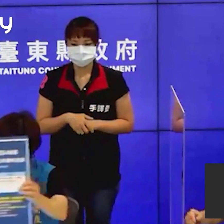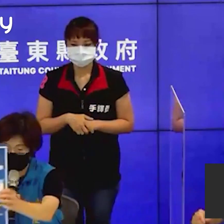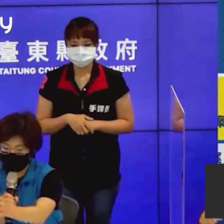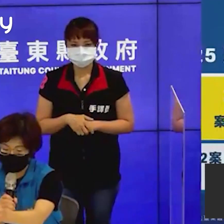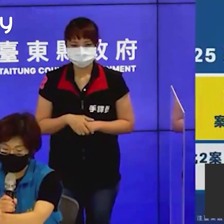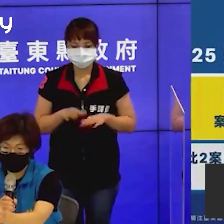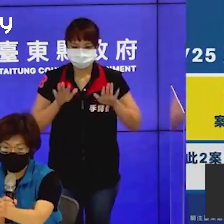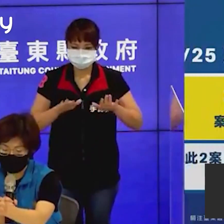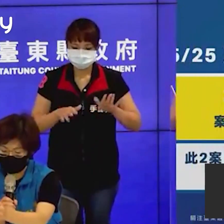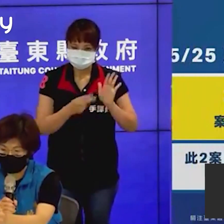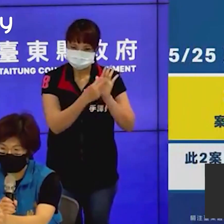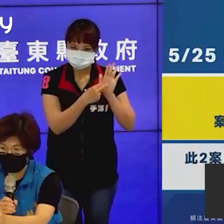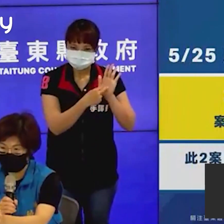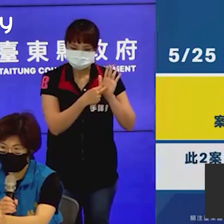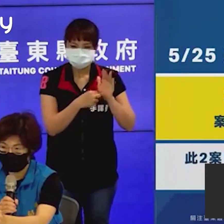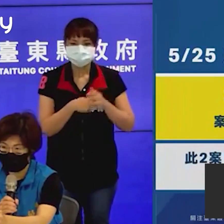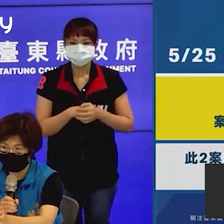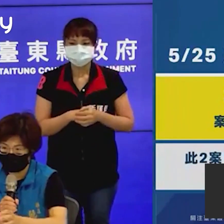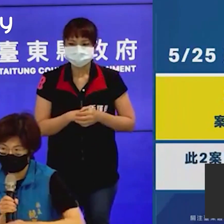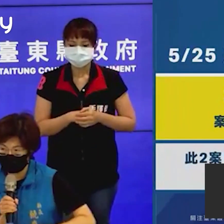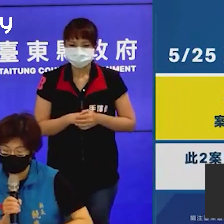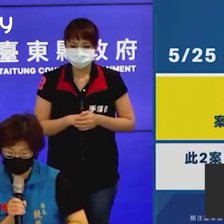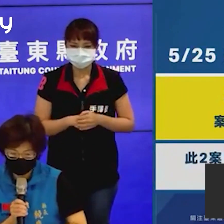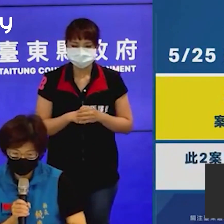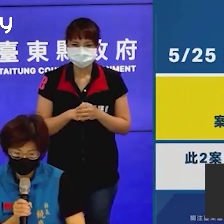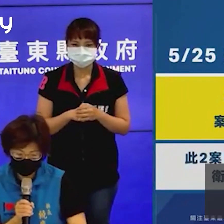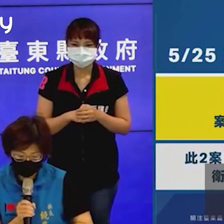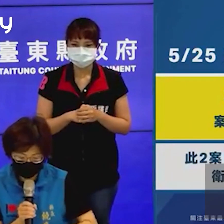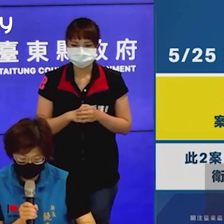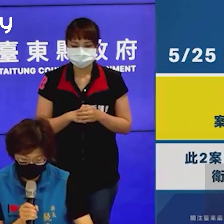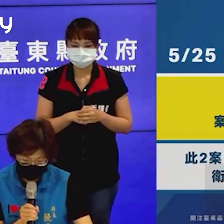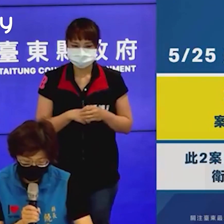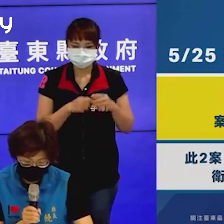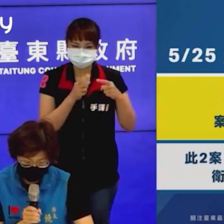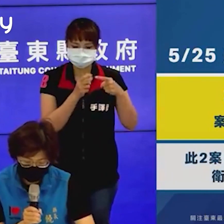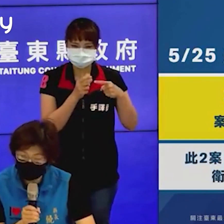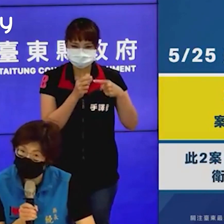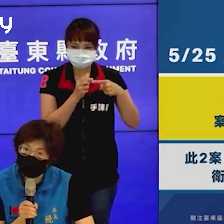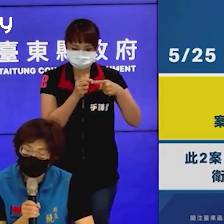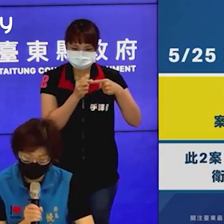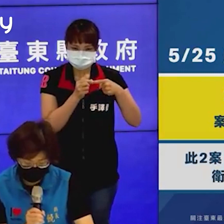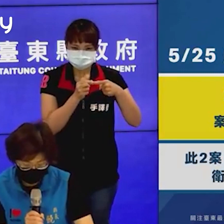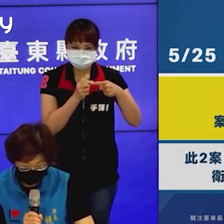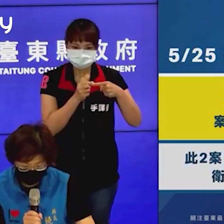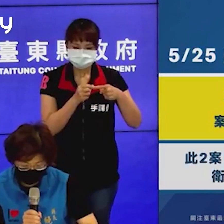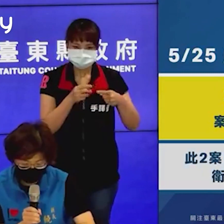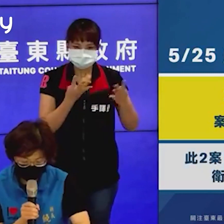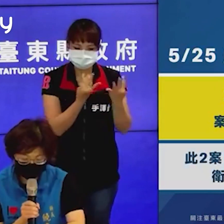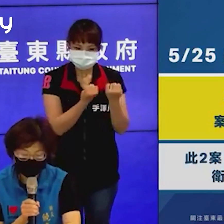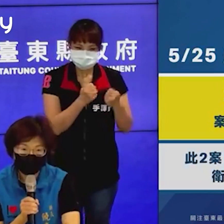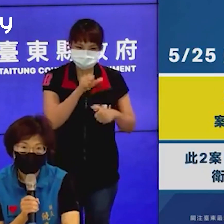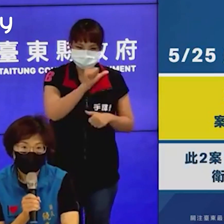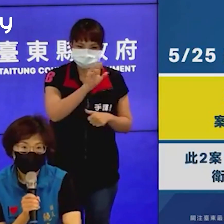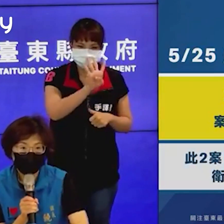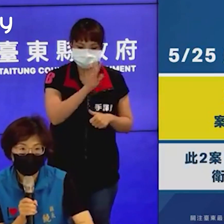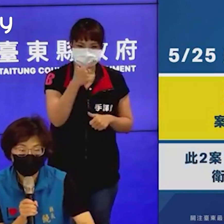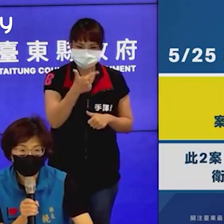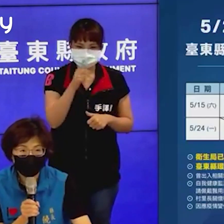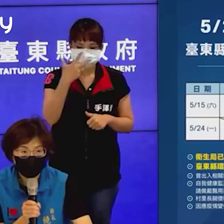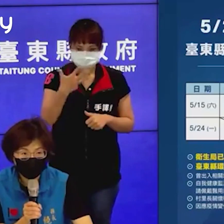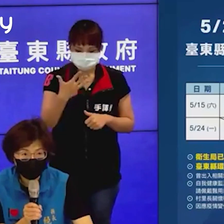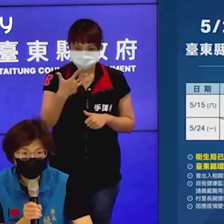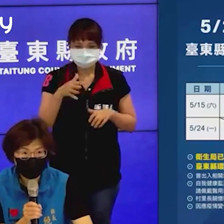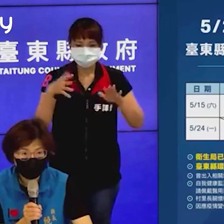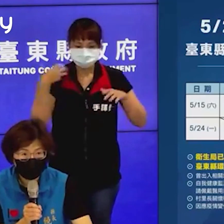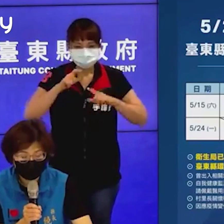那我分别说明这两位确诊的案例，案号5468，是我们